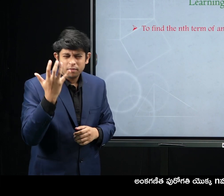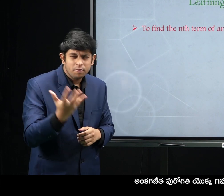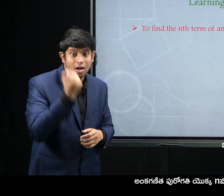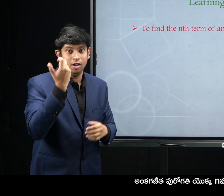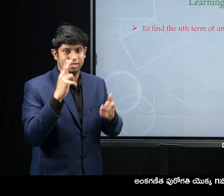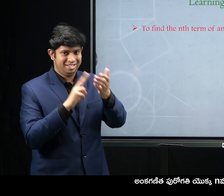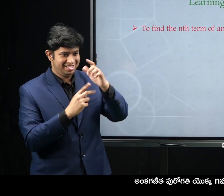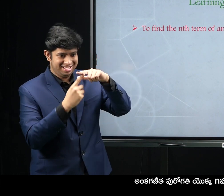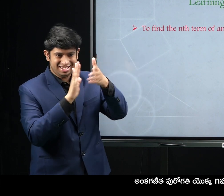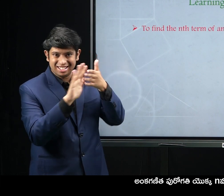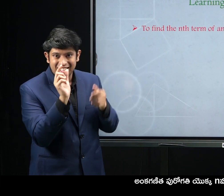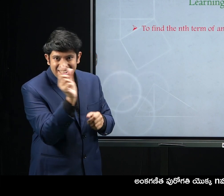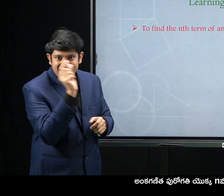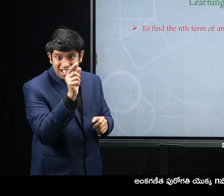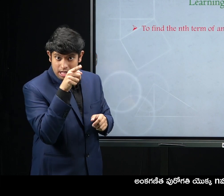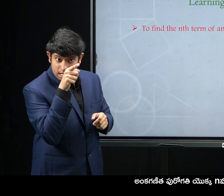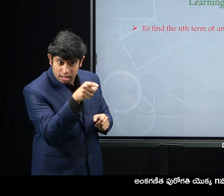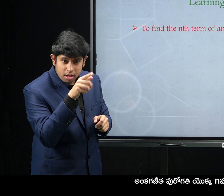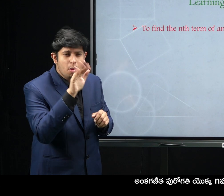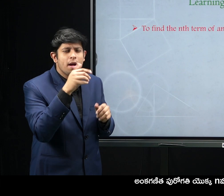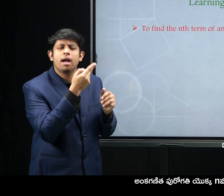అంకగణిత పురోగతి యొక్క nవ పదాన్ని కనుగొనడానికి,